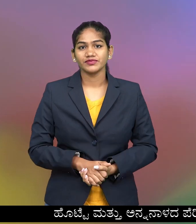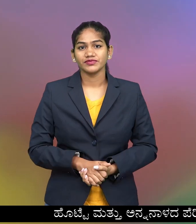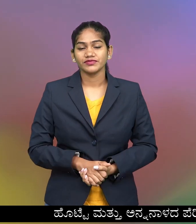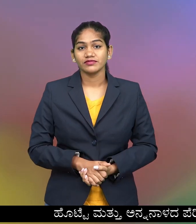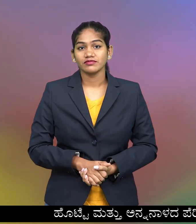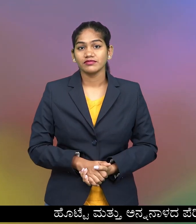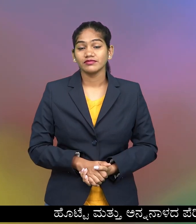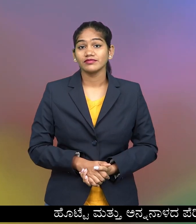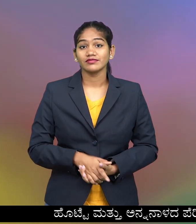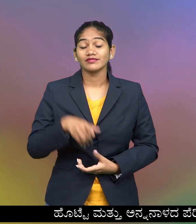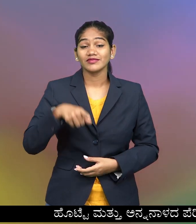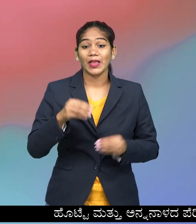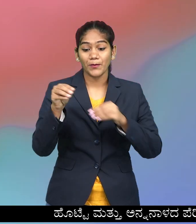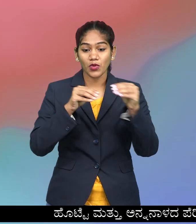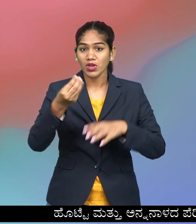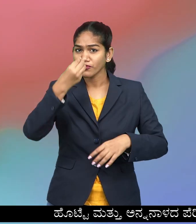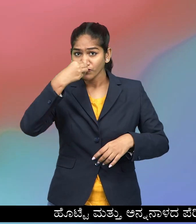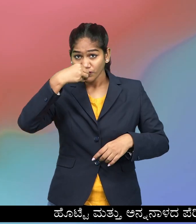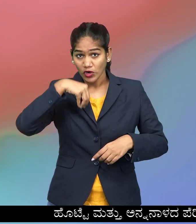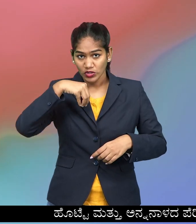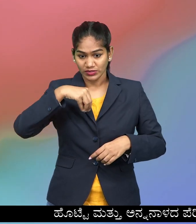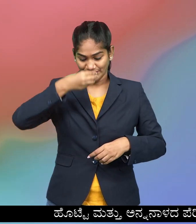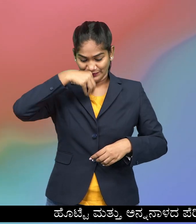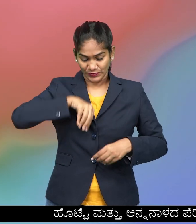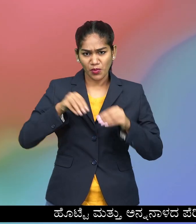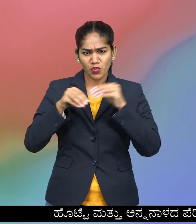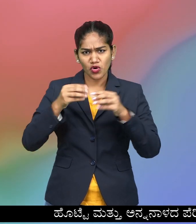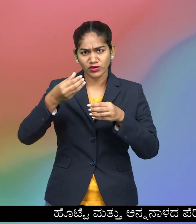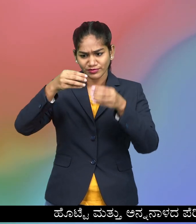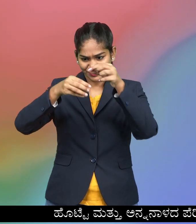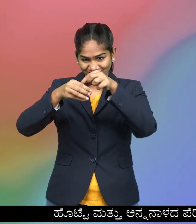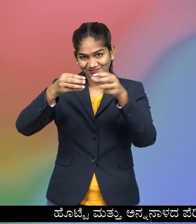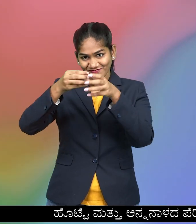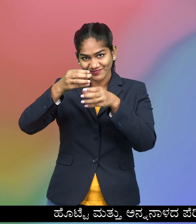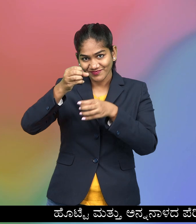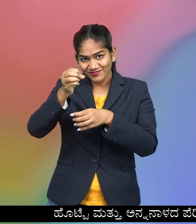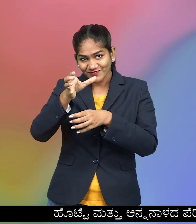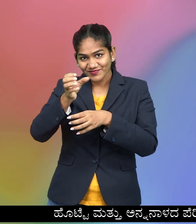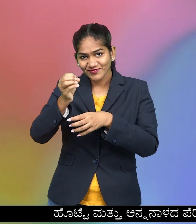ಹೊಟ್ಟೆ ಮತ್ತು ಅನ್ನನಾಳದ ಪೆರಿಸ್ಟಾಲಿಕ್ ಚಲನೆಗಳು ಮತ್ತು ತಮ್ಮ ಸಾಮಾನ್ಯ ದಿಕ್ಕನ್ನು